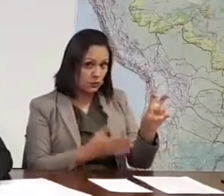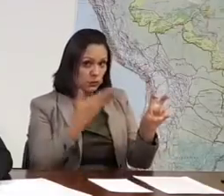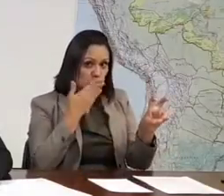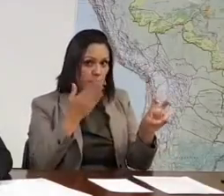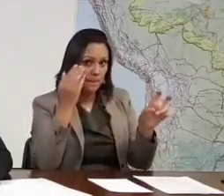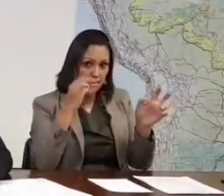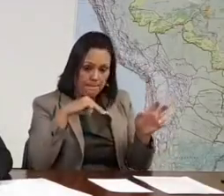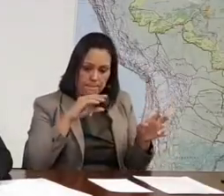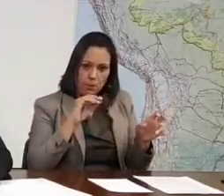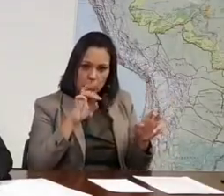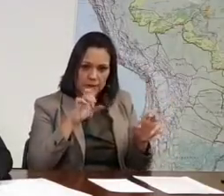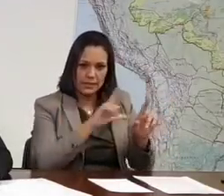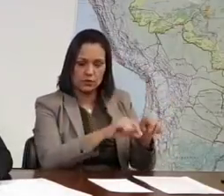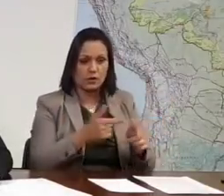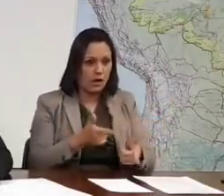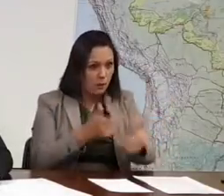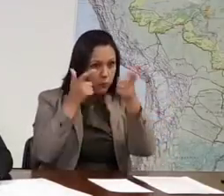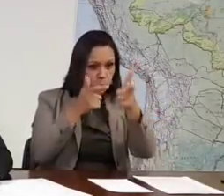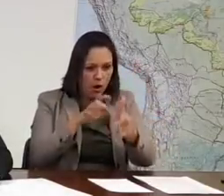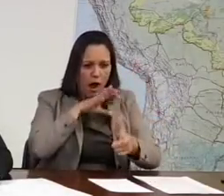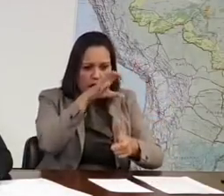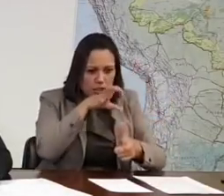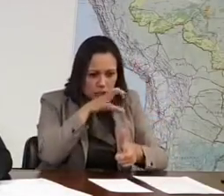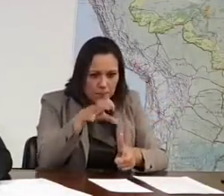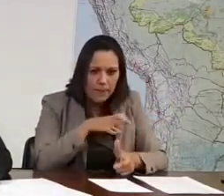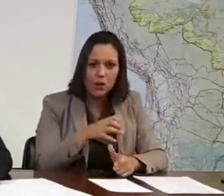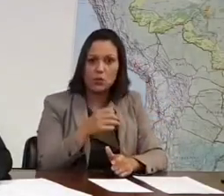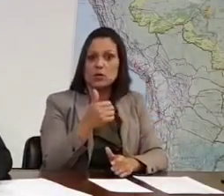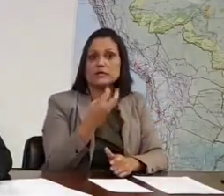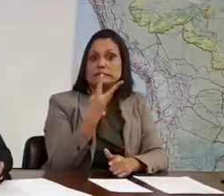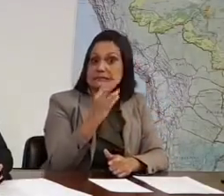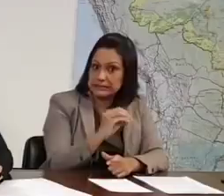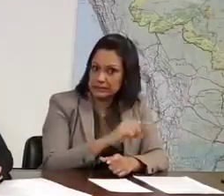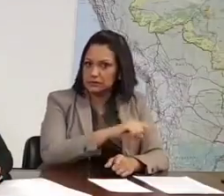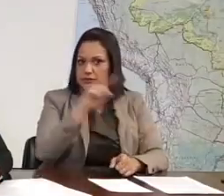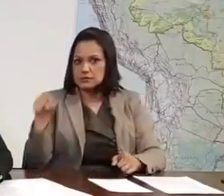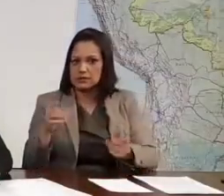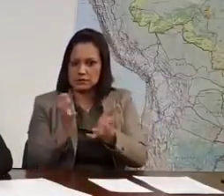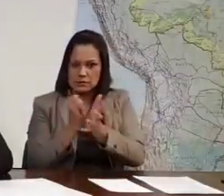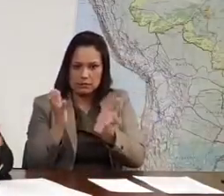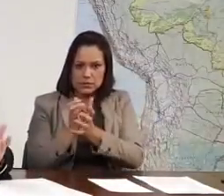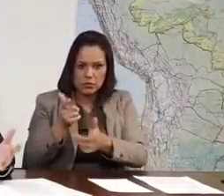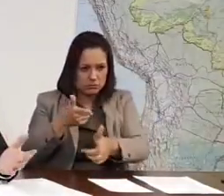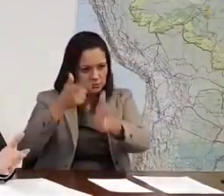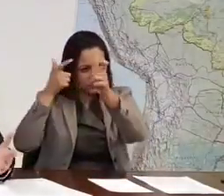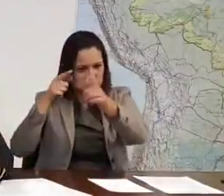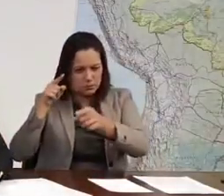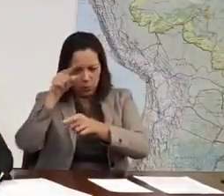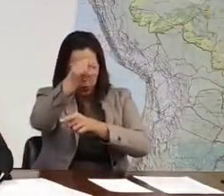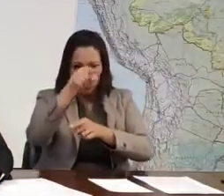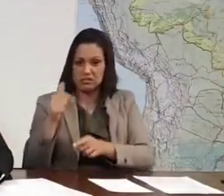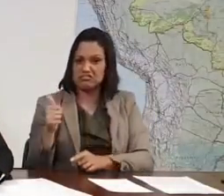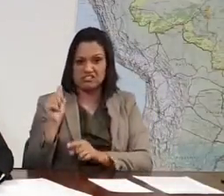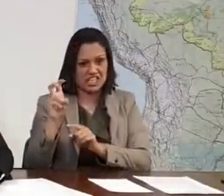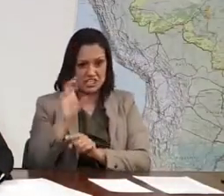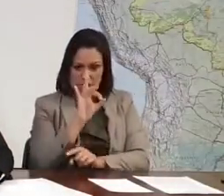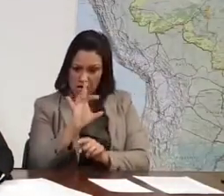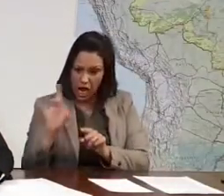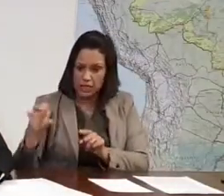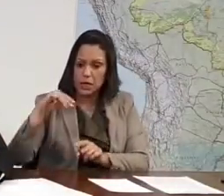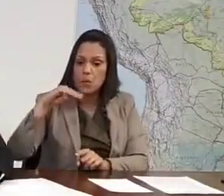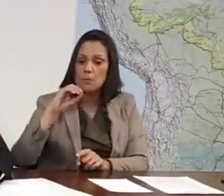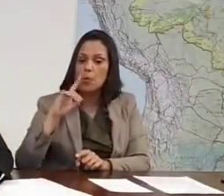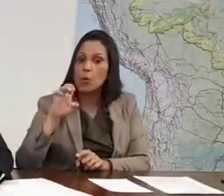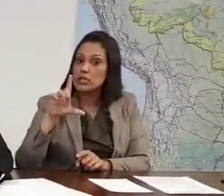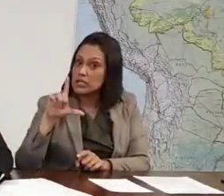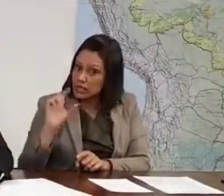né? O caçador, 15 de cada modelo, e o atirador, 30 de cada modelo. Está de bom tamanho. Não tínhamos isso no passado. A questão